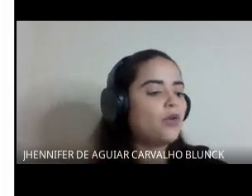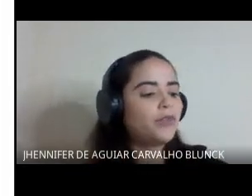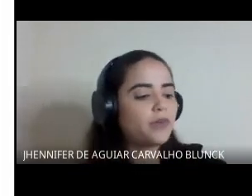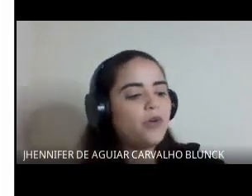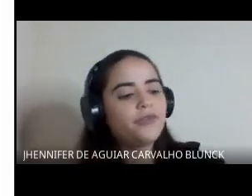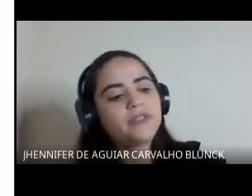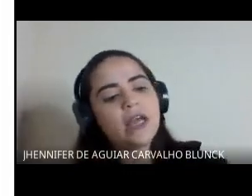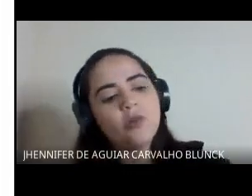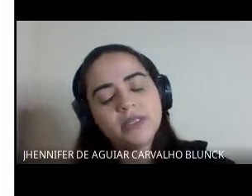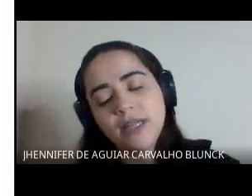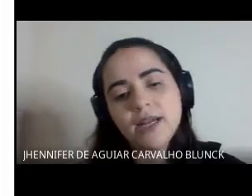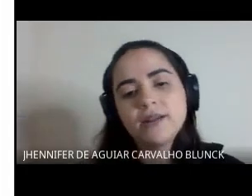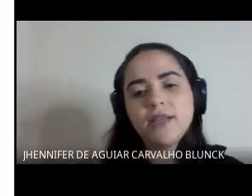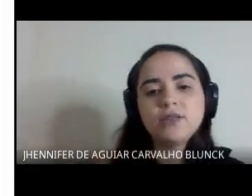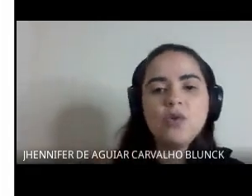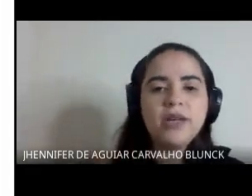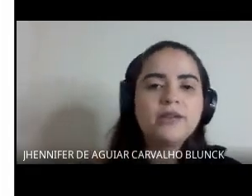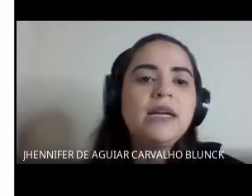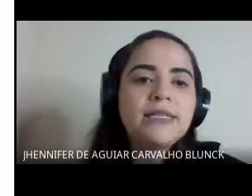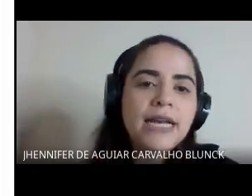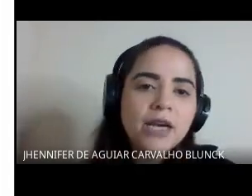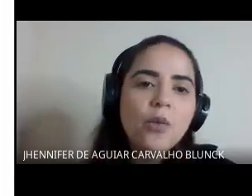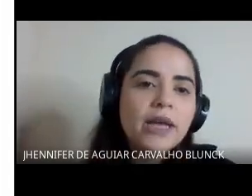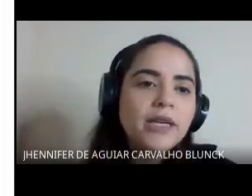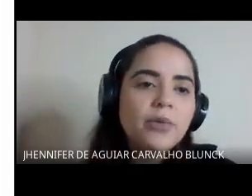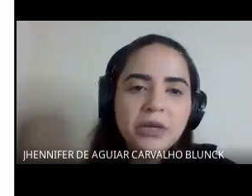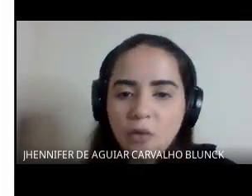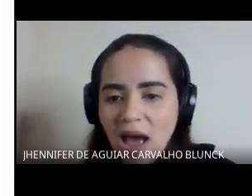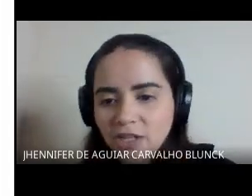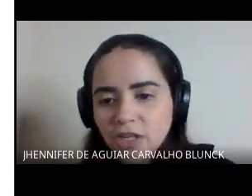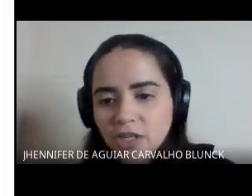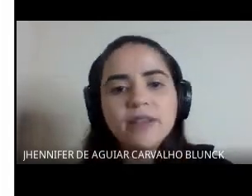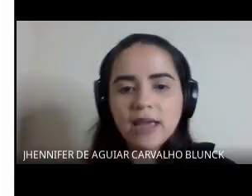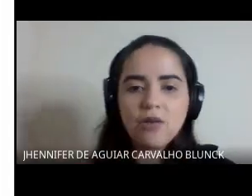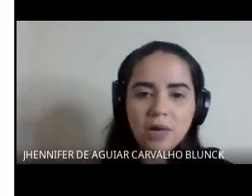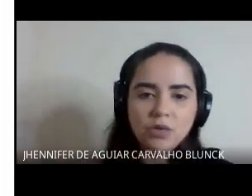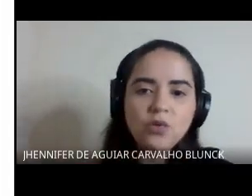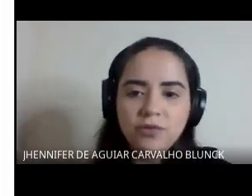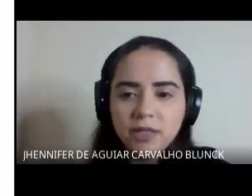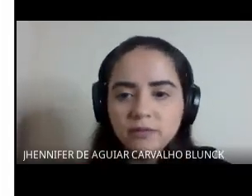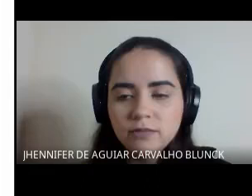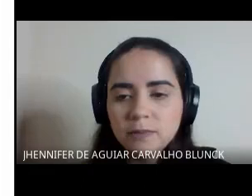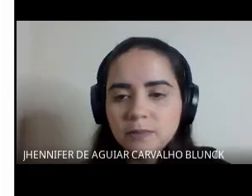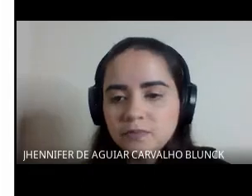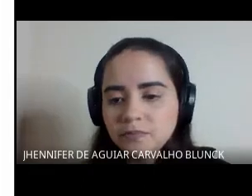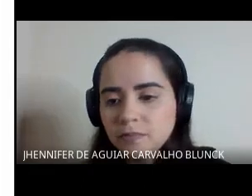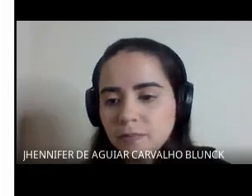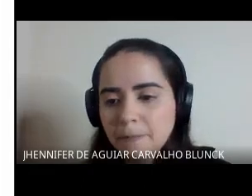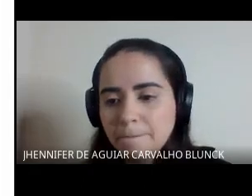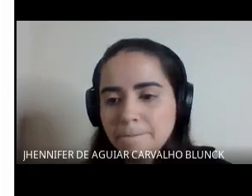oficial brasileira e sobre ser língua e não linguagem? Alguém tem alguma dúvida?